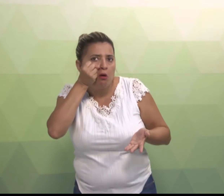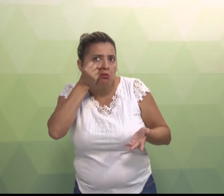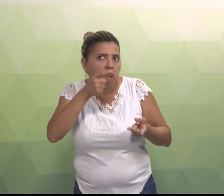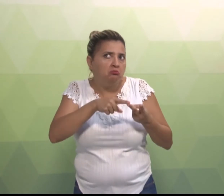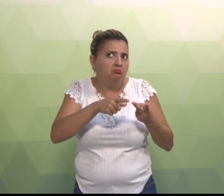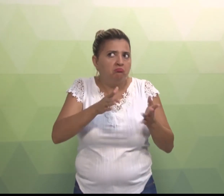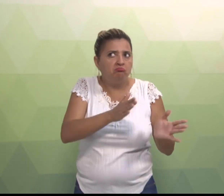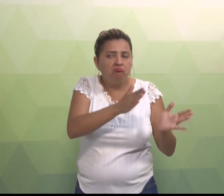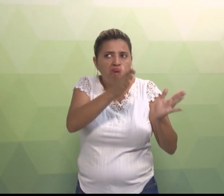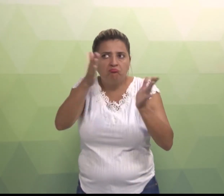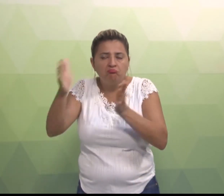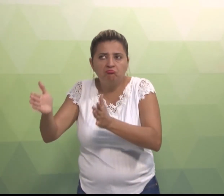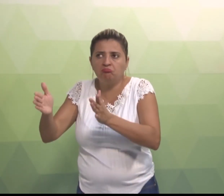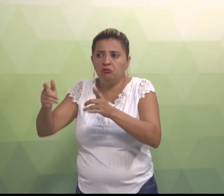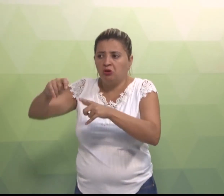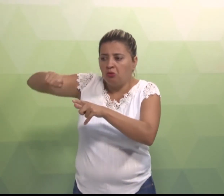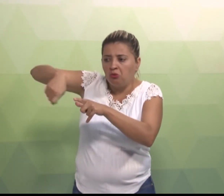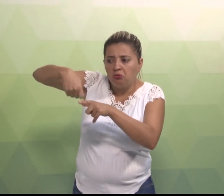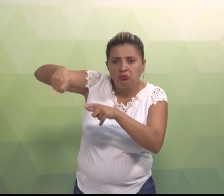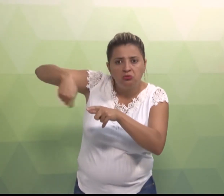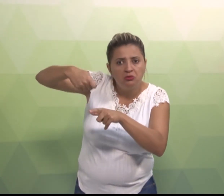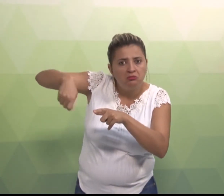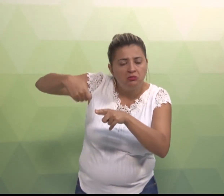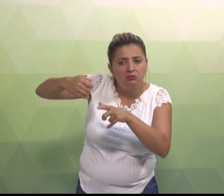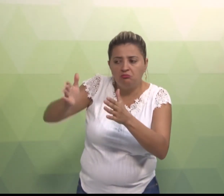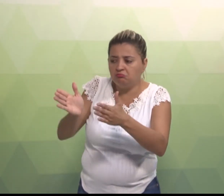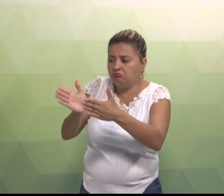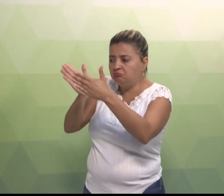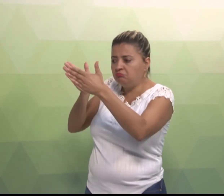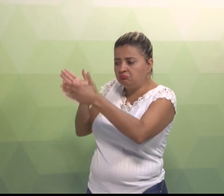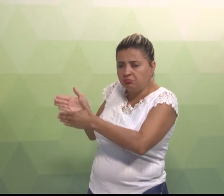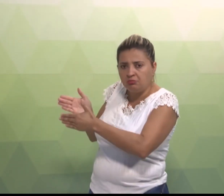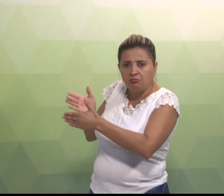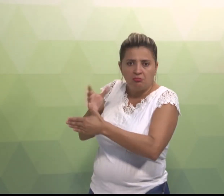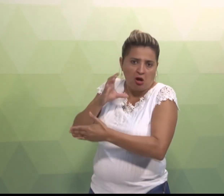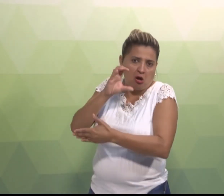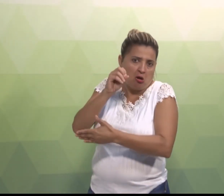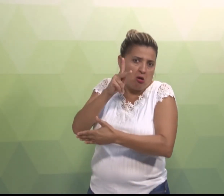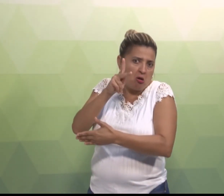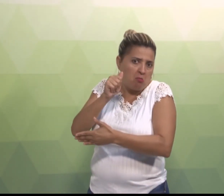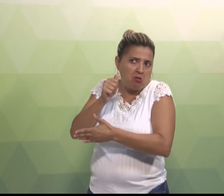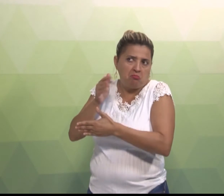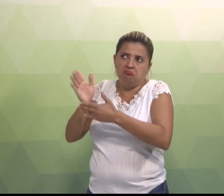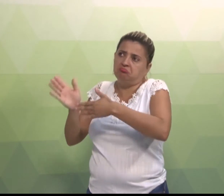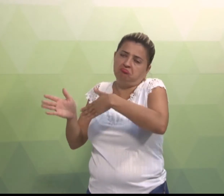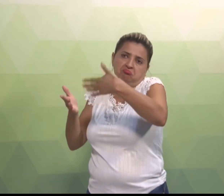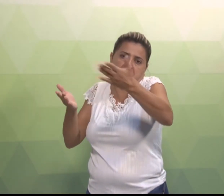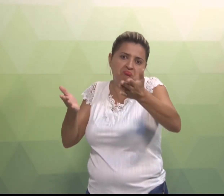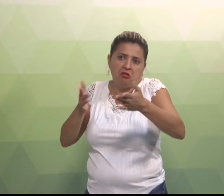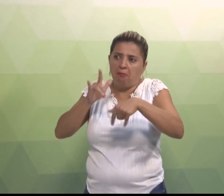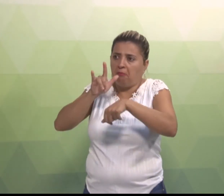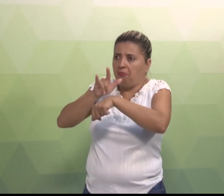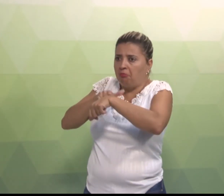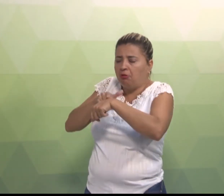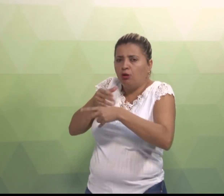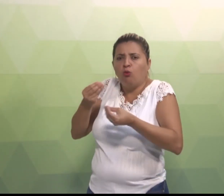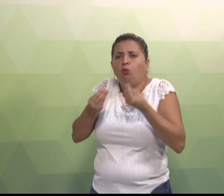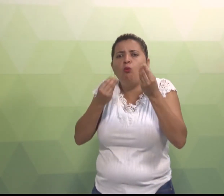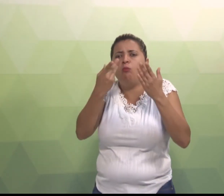meu quarto, do outro lado do corredor eu tenho a cozinha, ao lado da cozinha a copa, enfim, o banheiro.